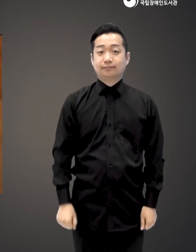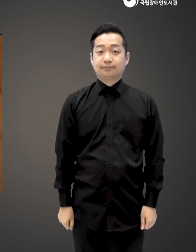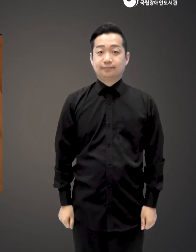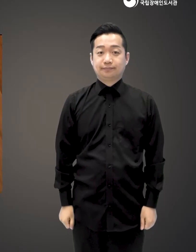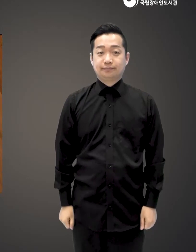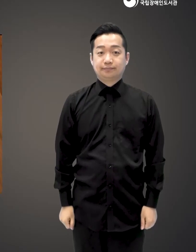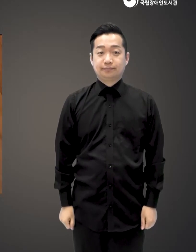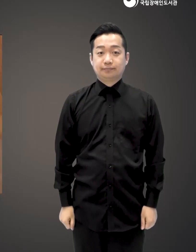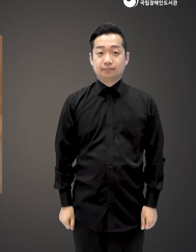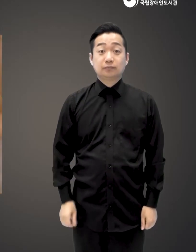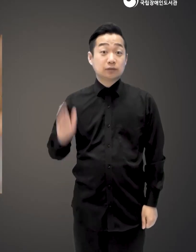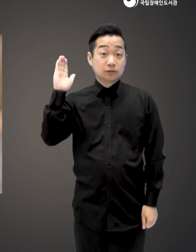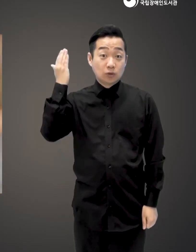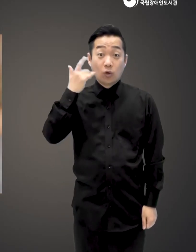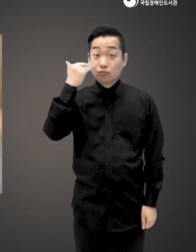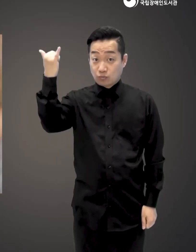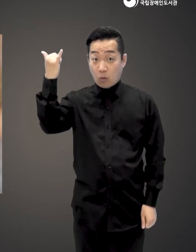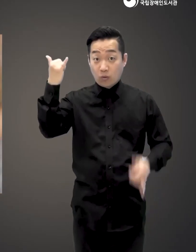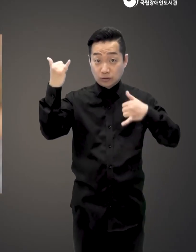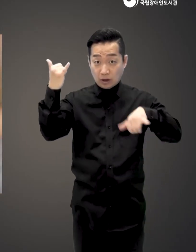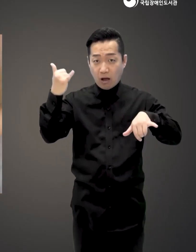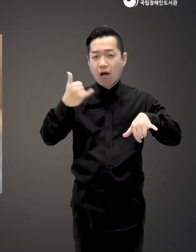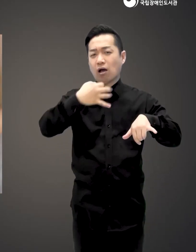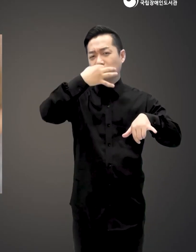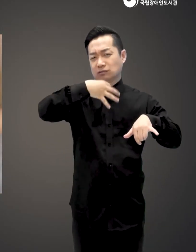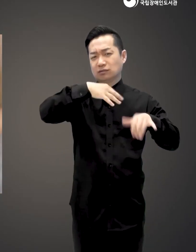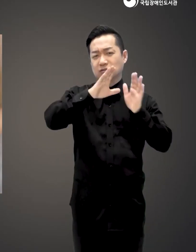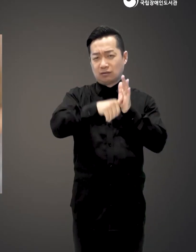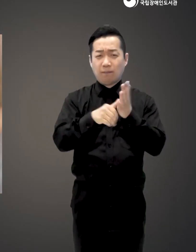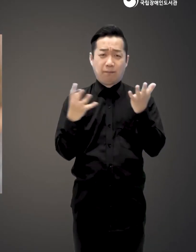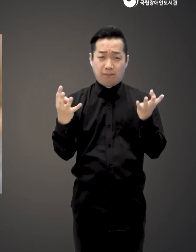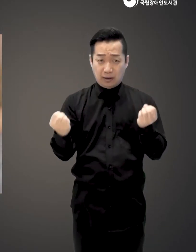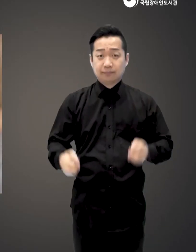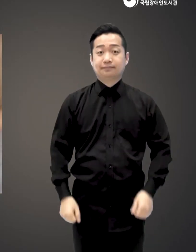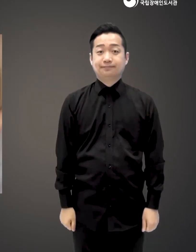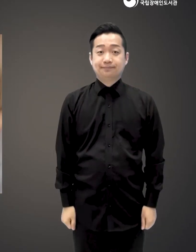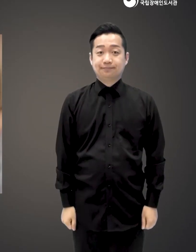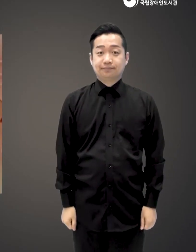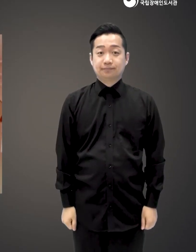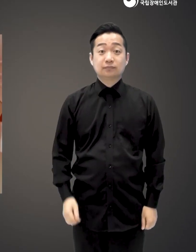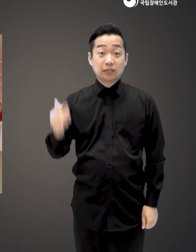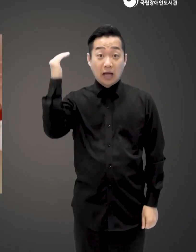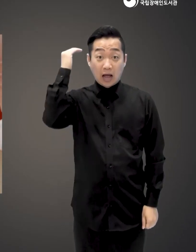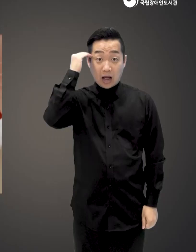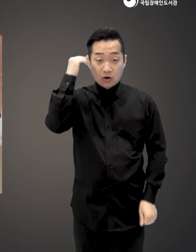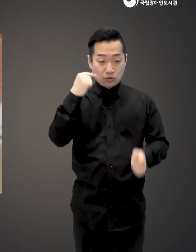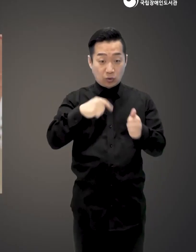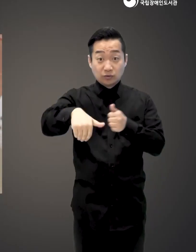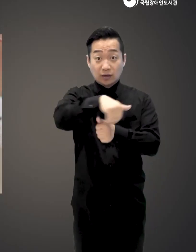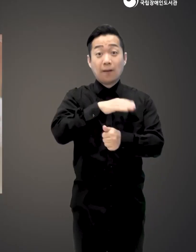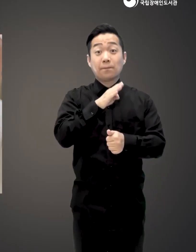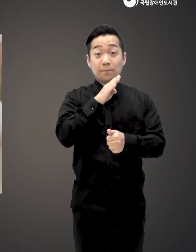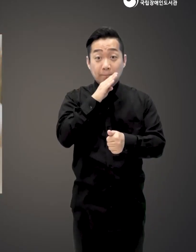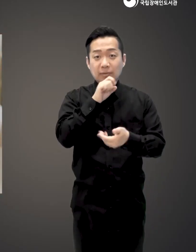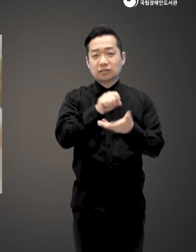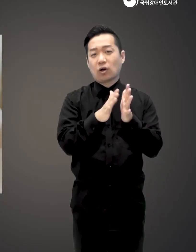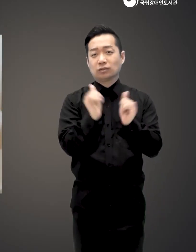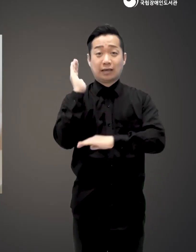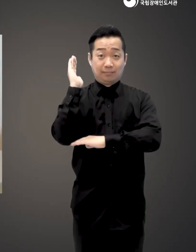쉼표입니다. 이 시대의 부모와 아이들은 참 힘든 순간이 많습니다. 우리나라의 교육 현실이